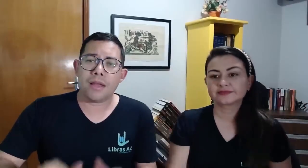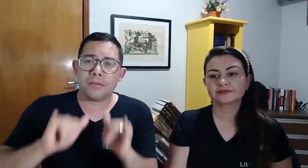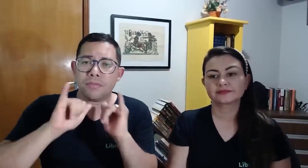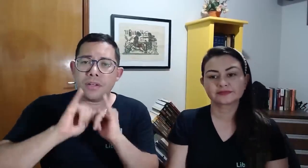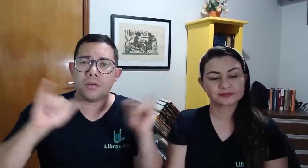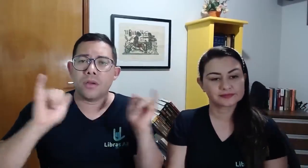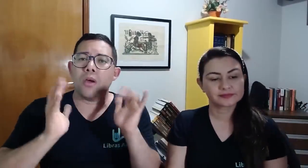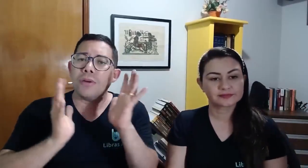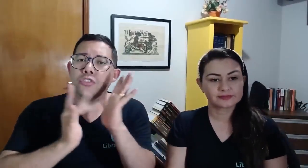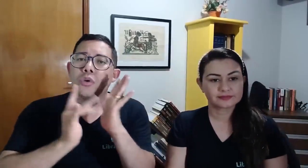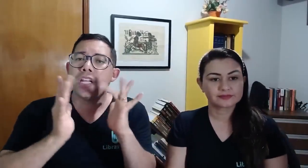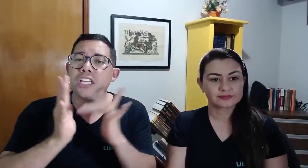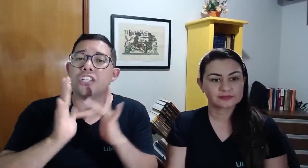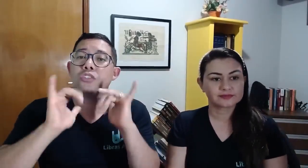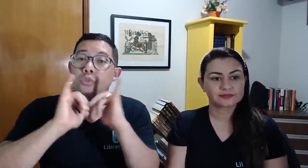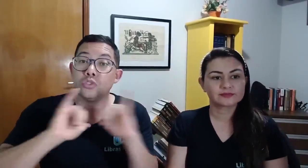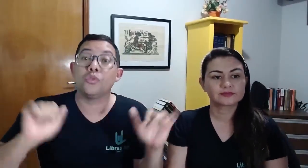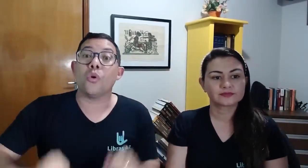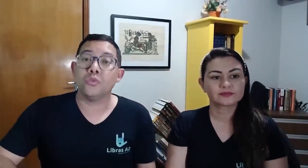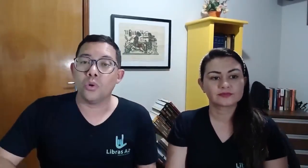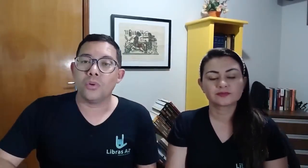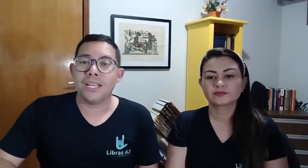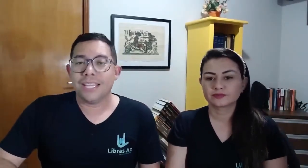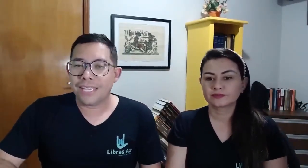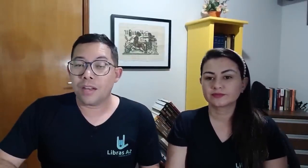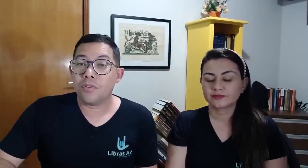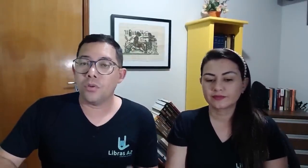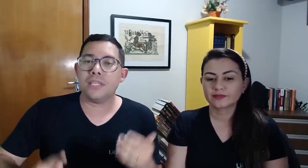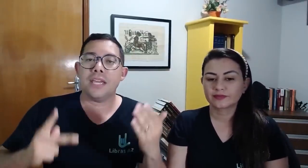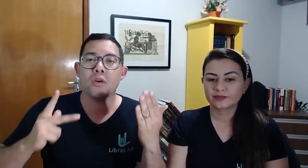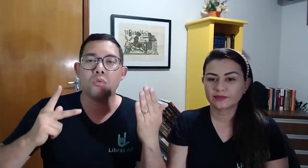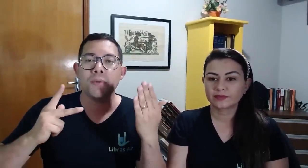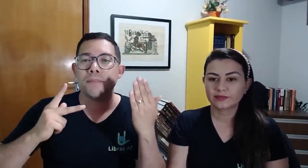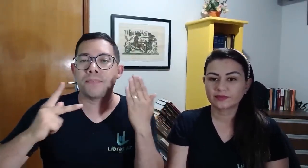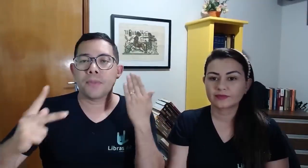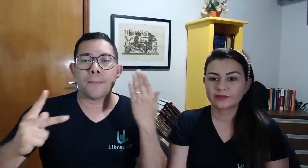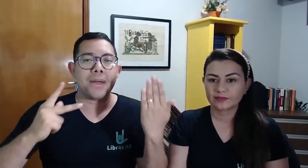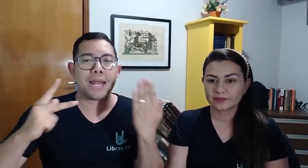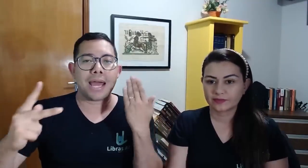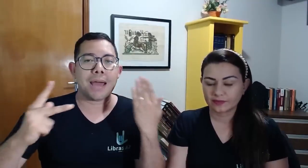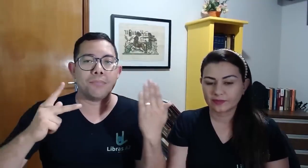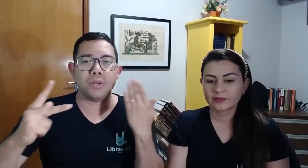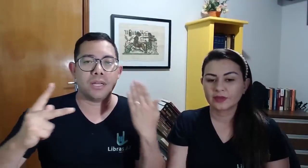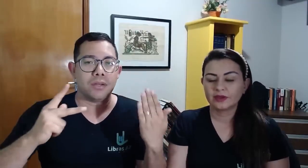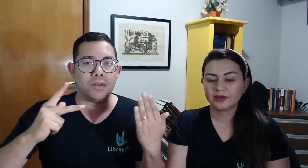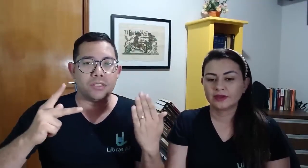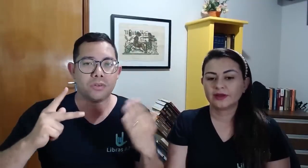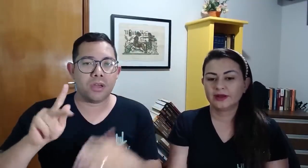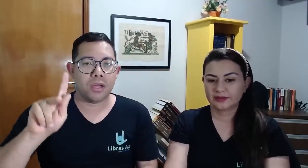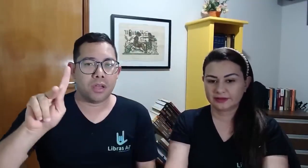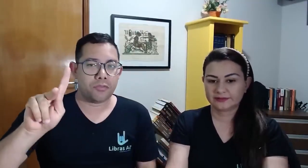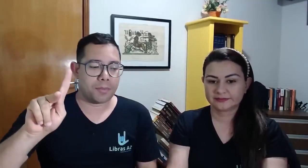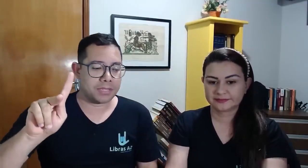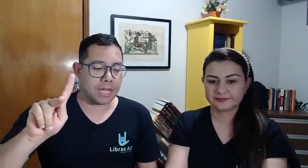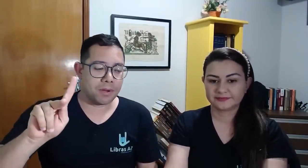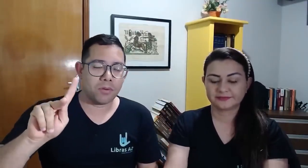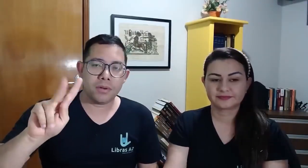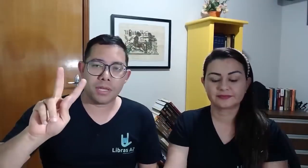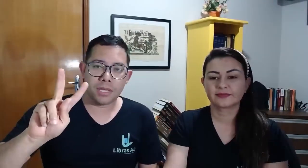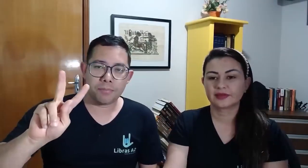está falando, é uma história que Jesus contou. E ela falou que é uma parábola. Olha só, forma da mão em